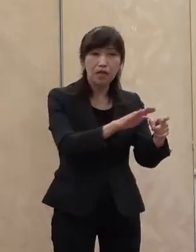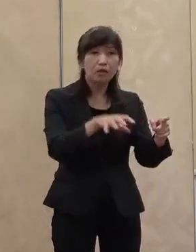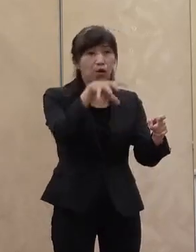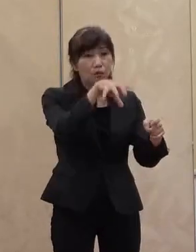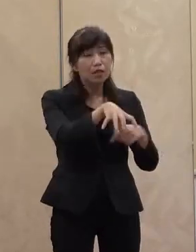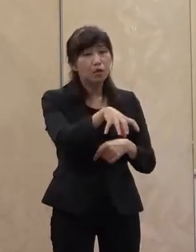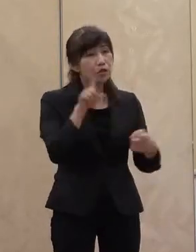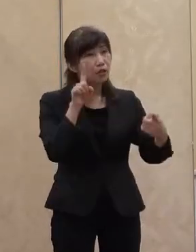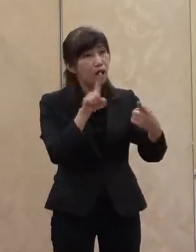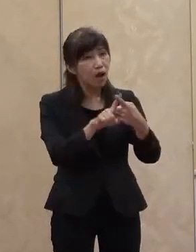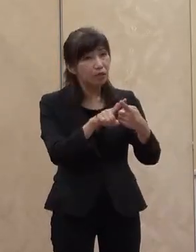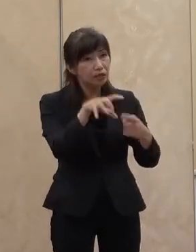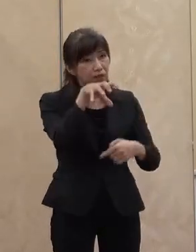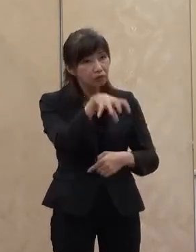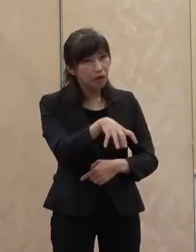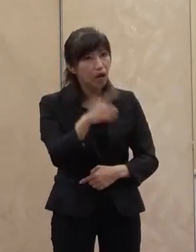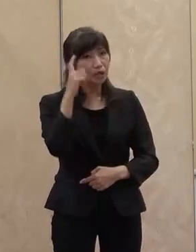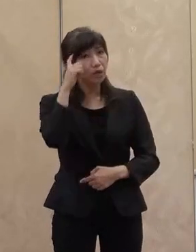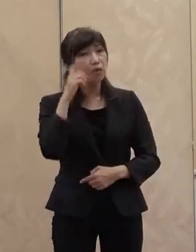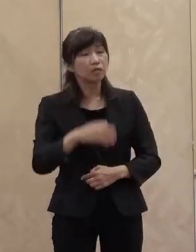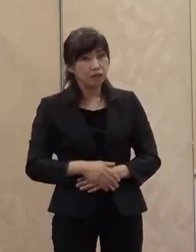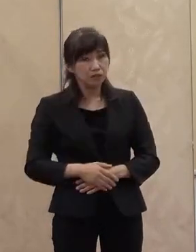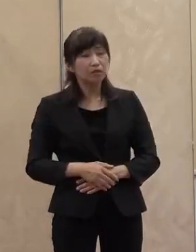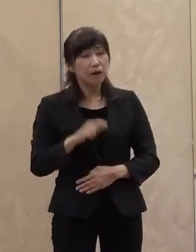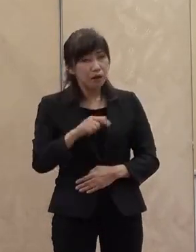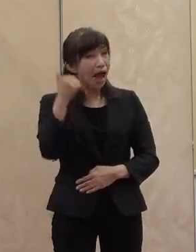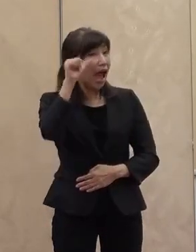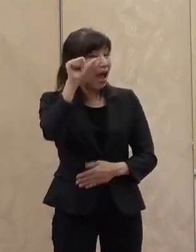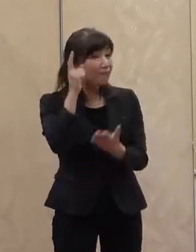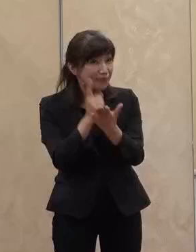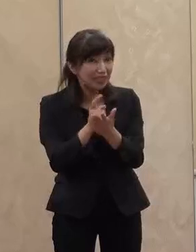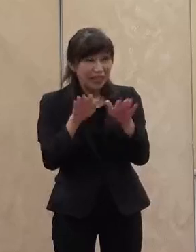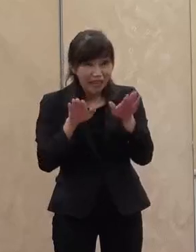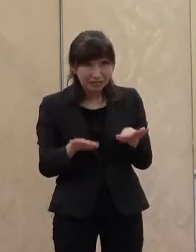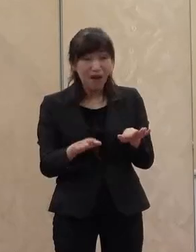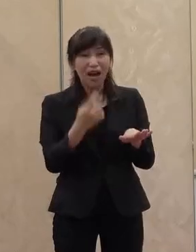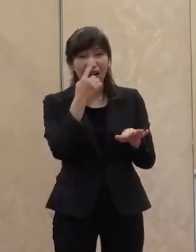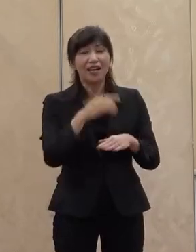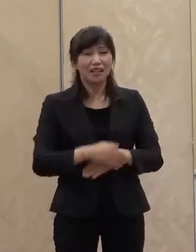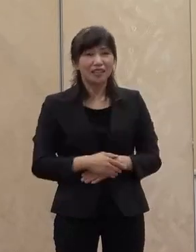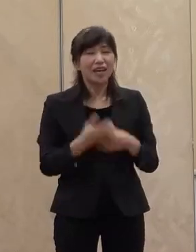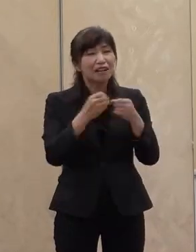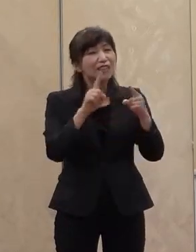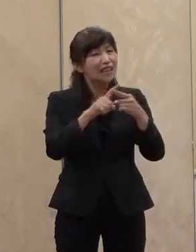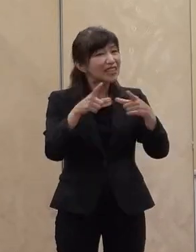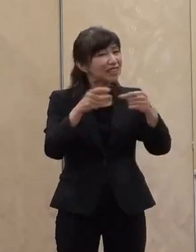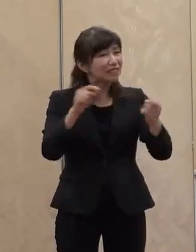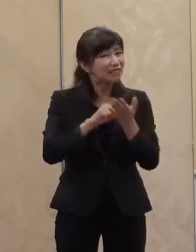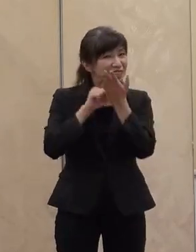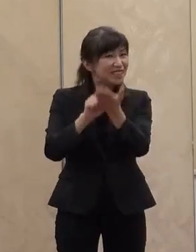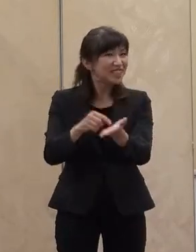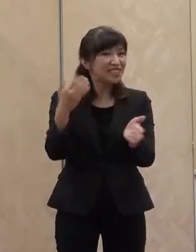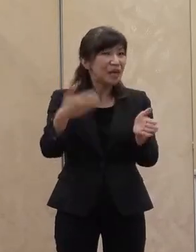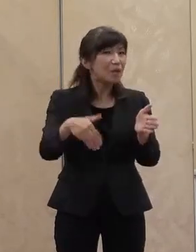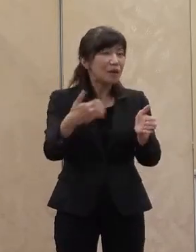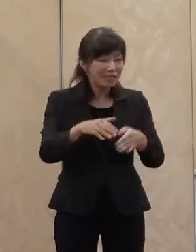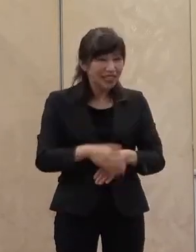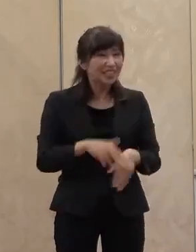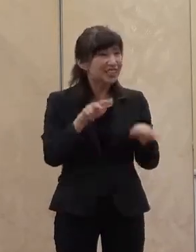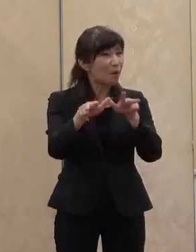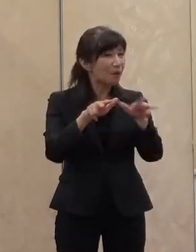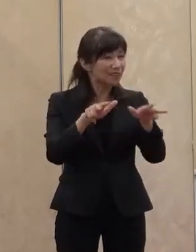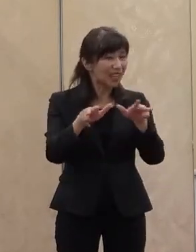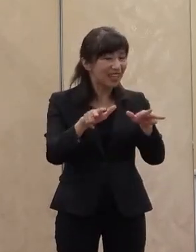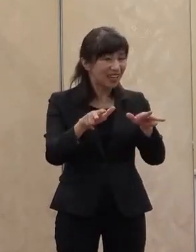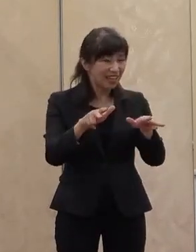じゃないかと思ってます。これはでもジャストアイディアなので、まだ何か具体的に国に申請しているわけでもないし、なんか行政的になんか案を